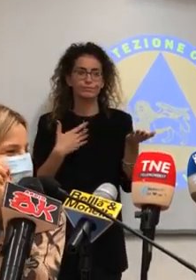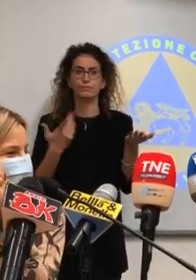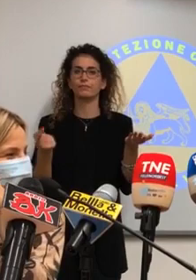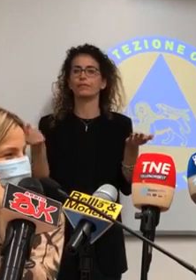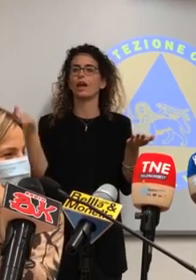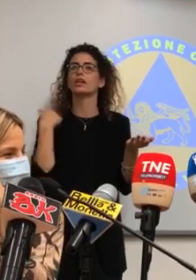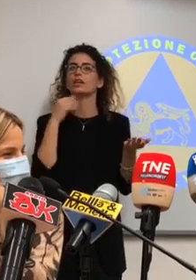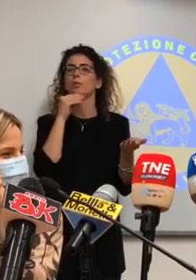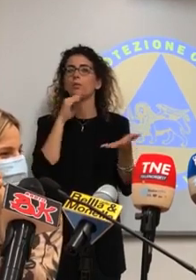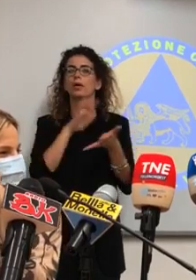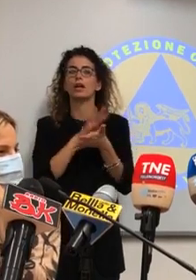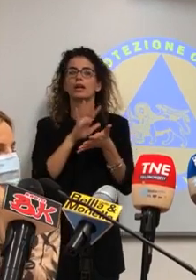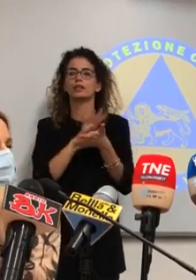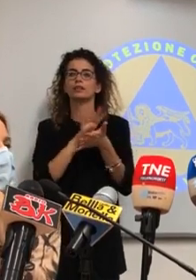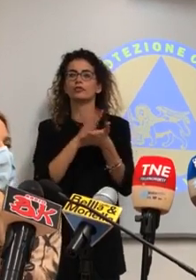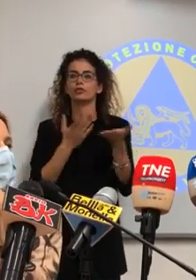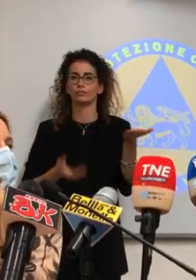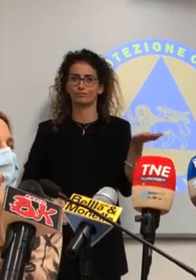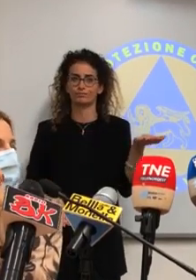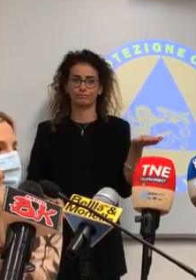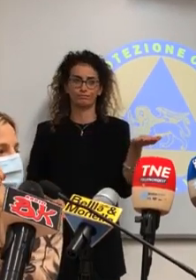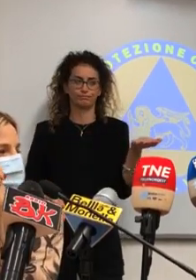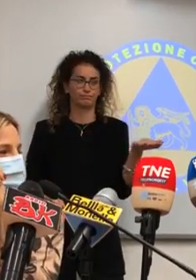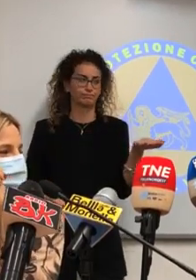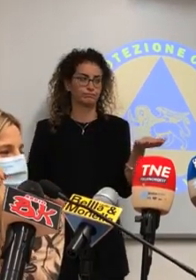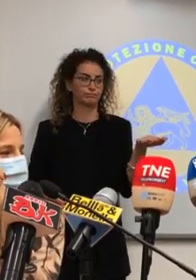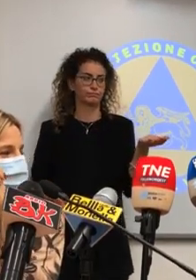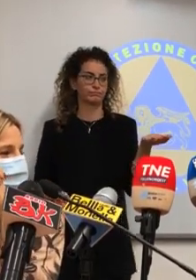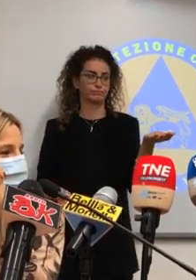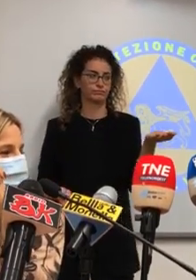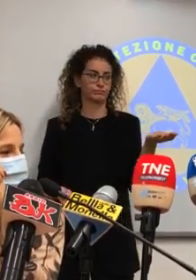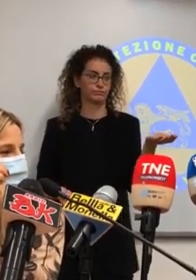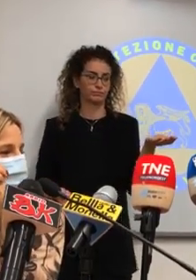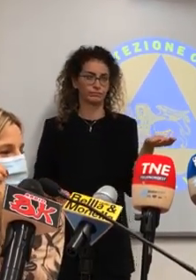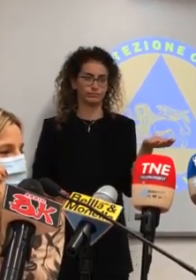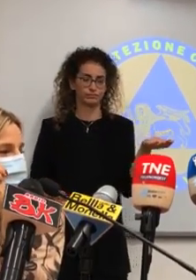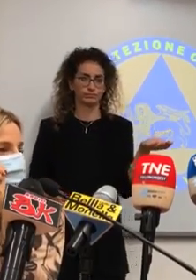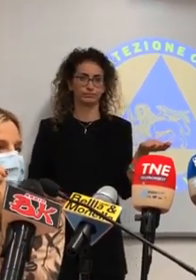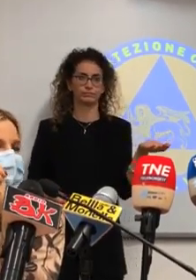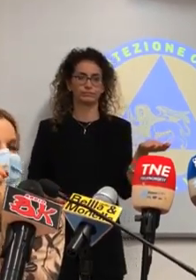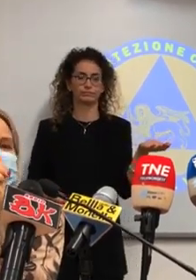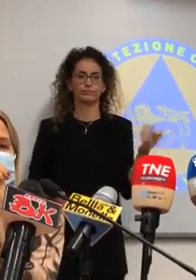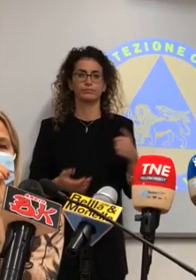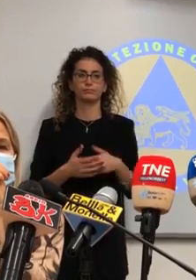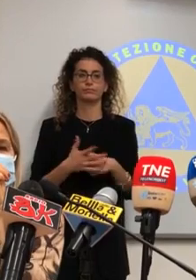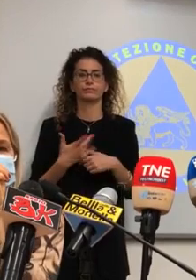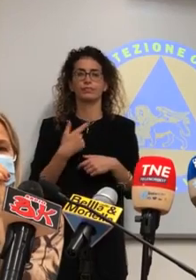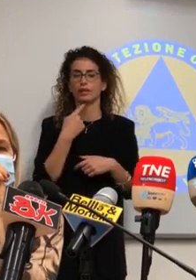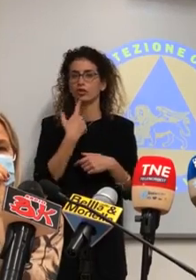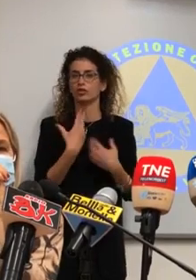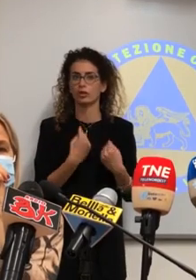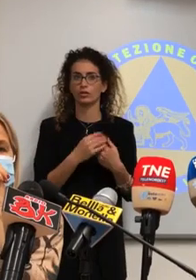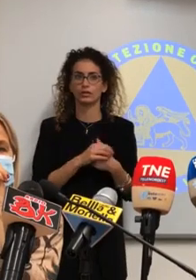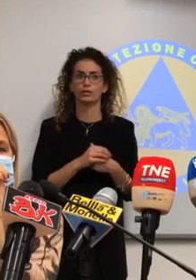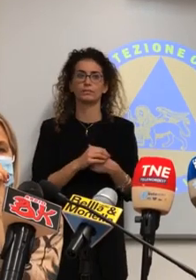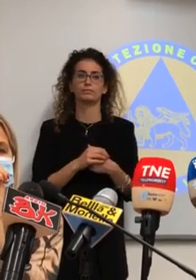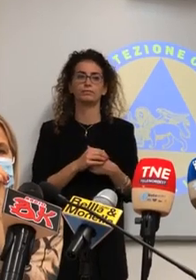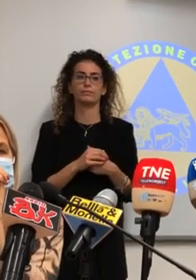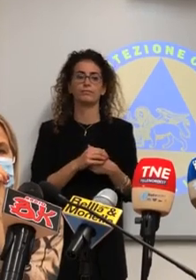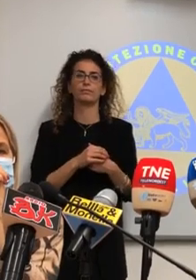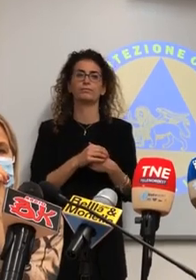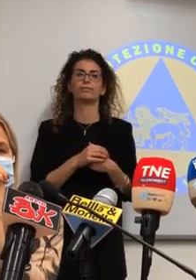Stampato ieri, cioè, fra l'altro aggiungo su tutta la linea fra l'altro dicendo cosa